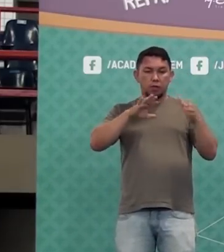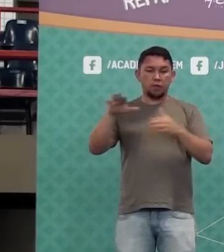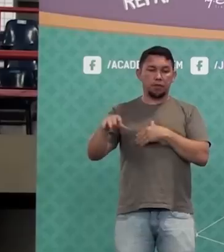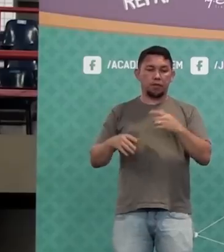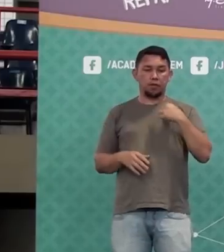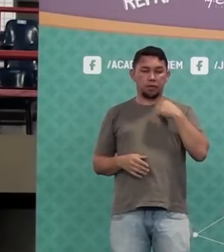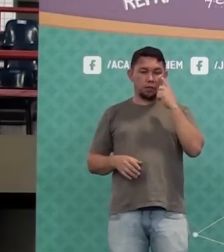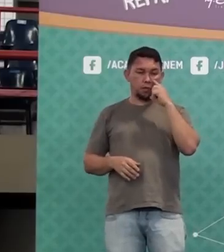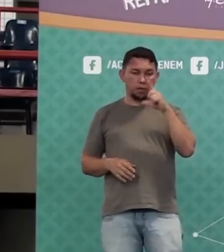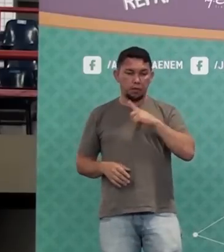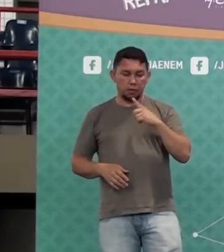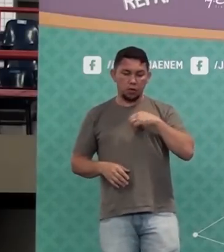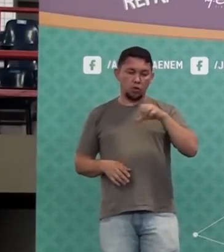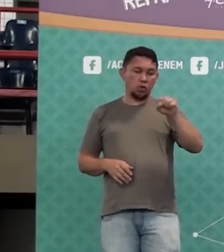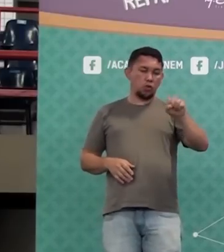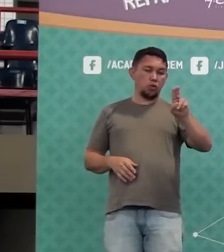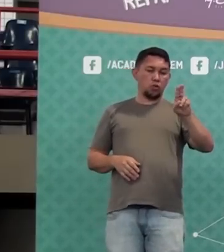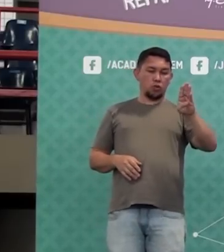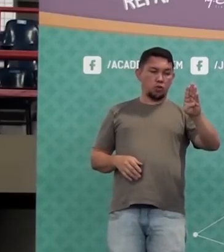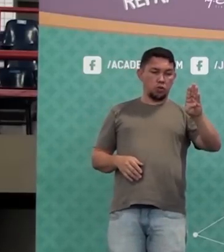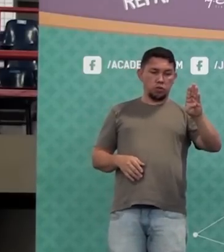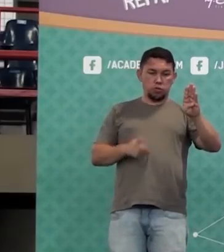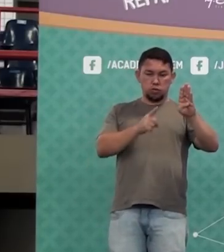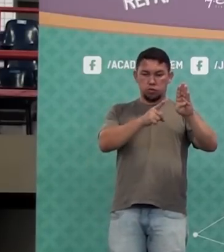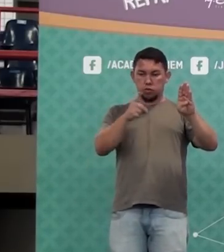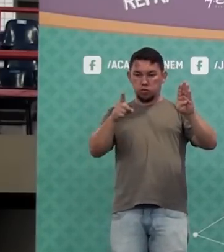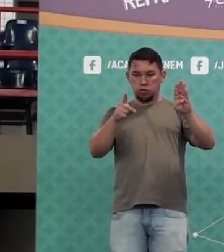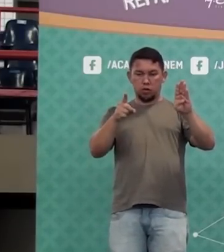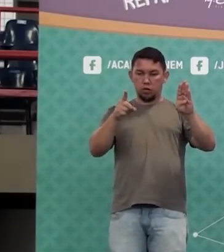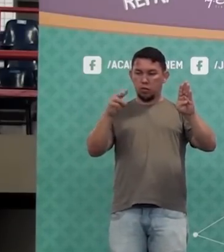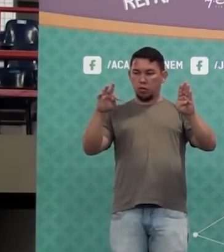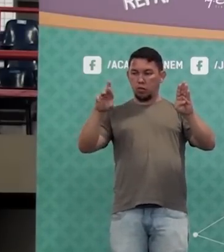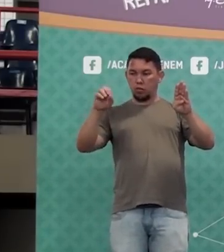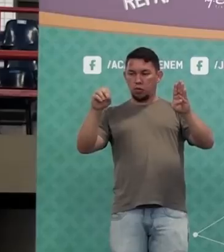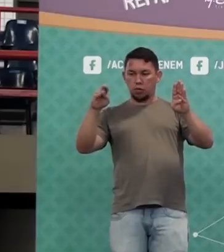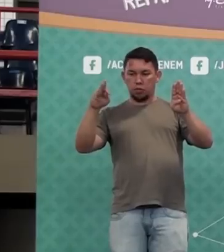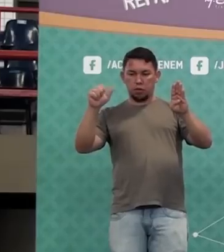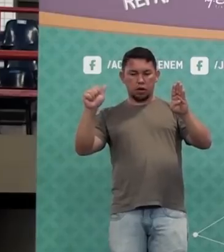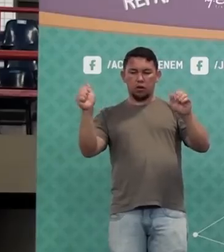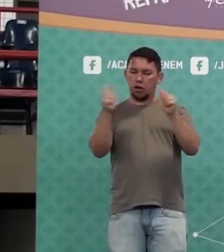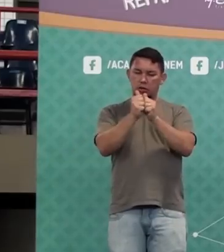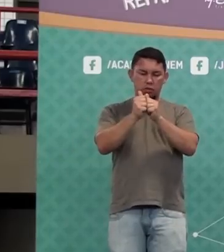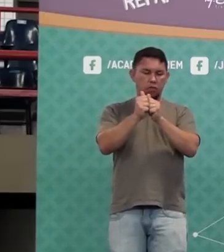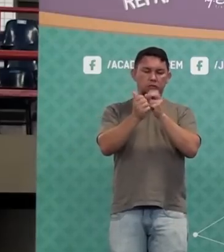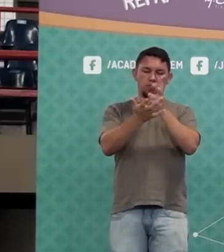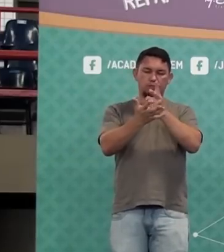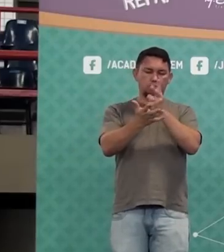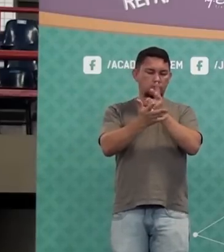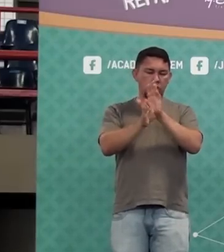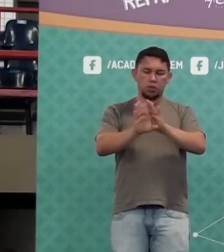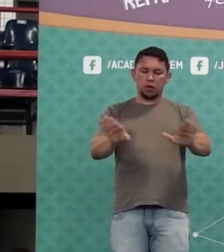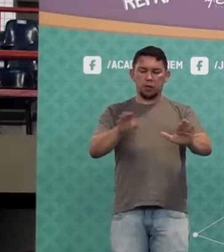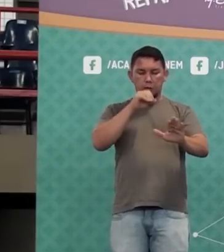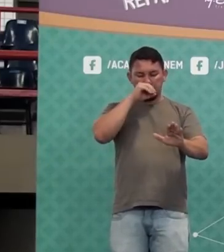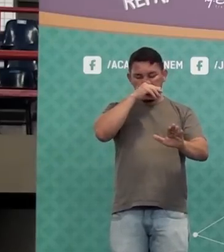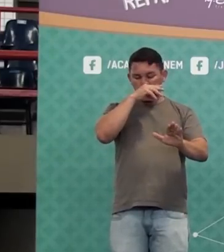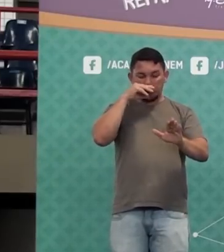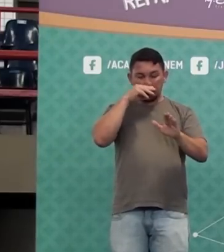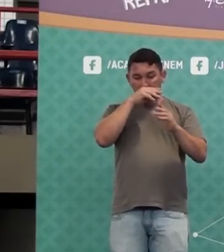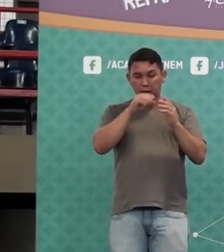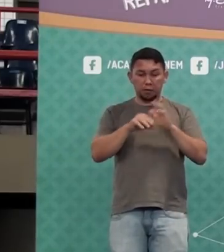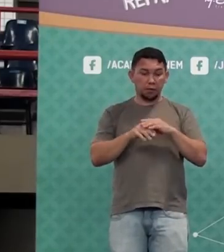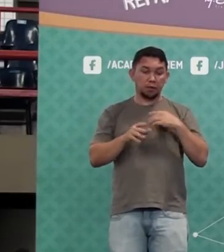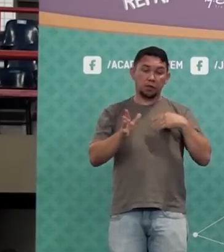O prefixo sub exige hífen na palavra subtropical? Não, é junto, sempre foi. Termina